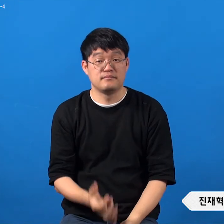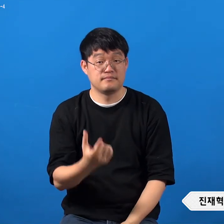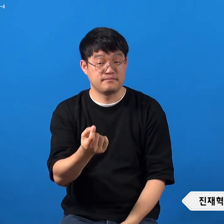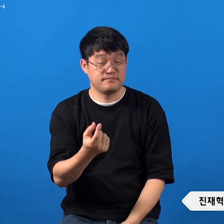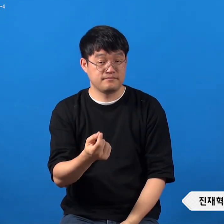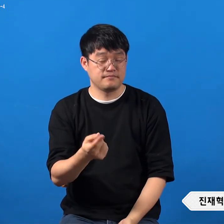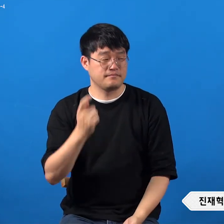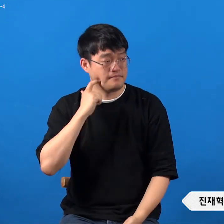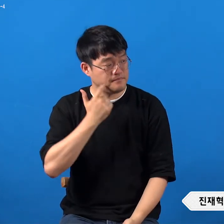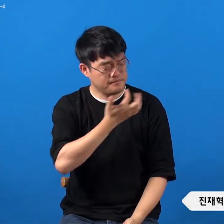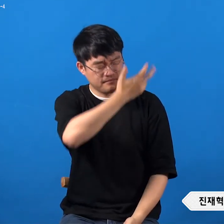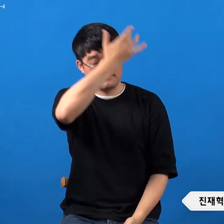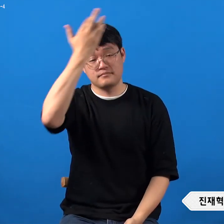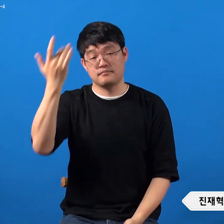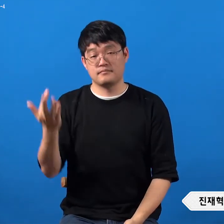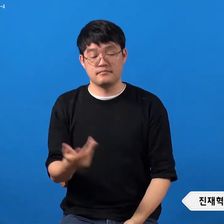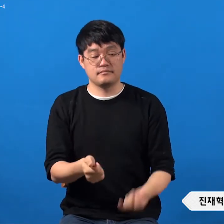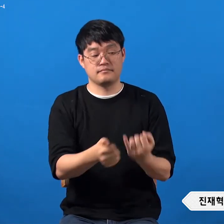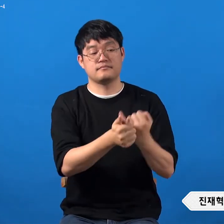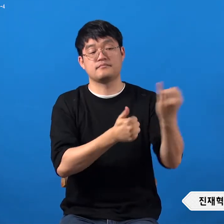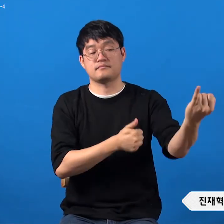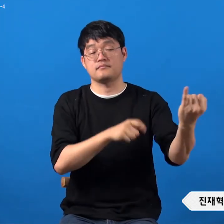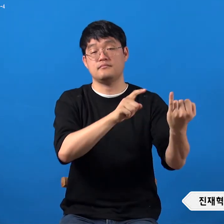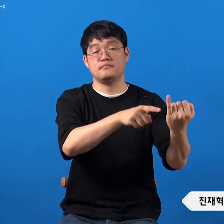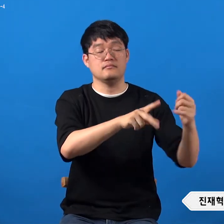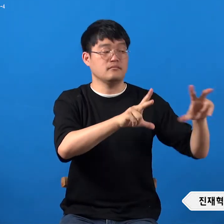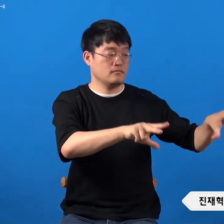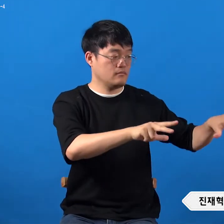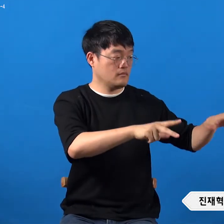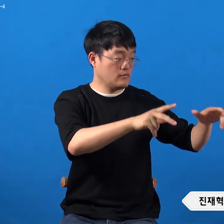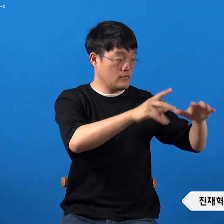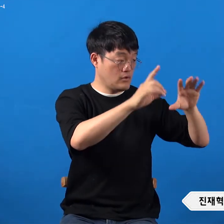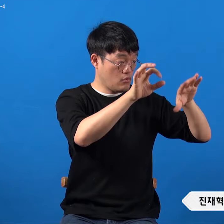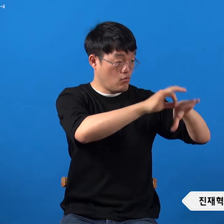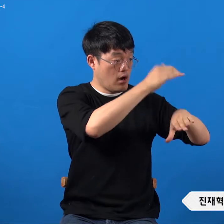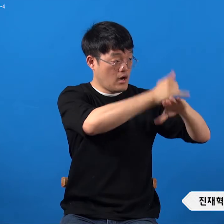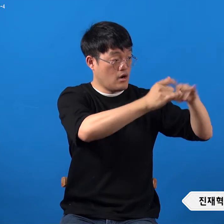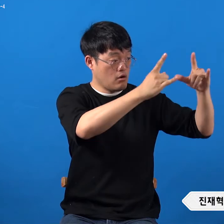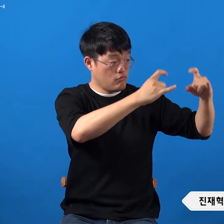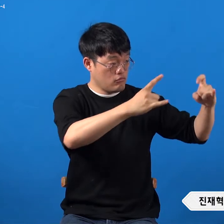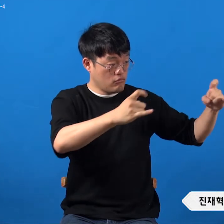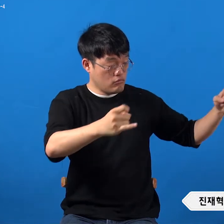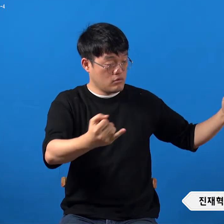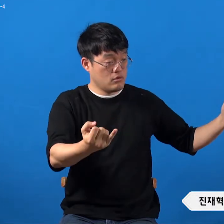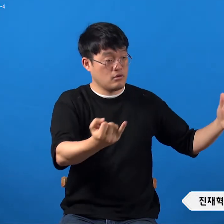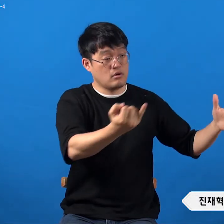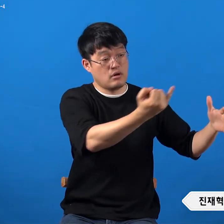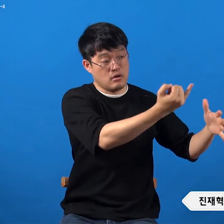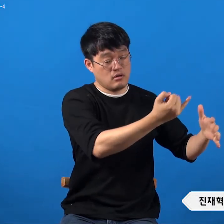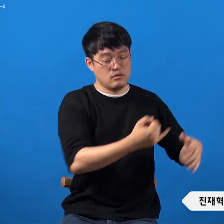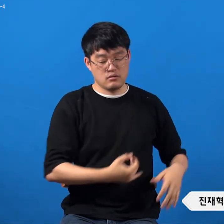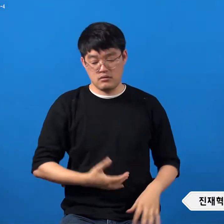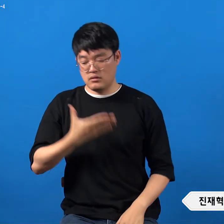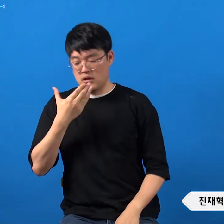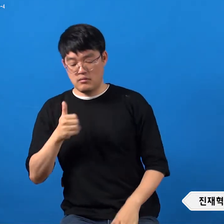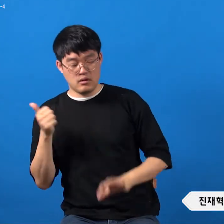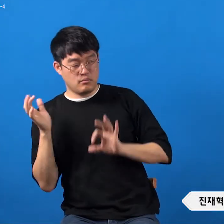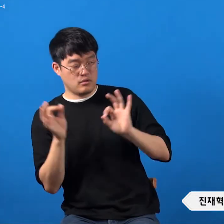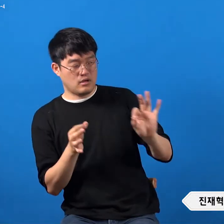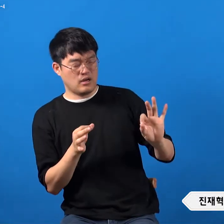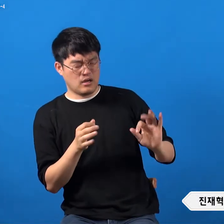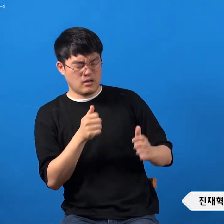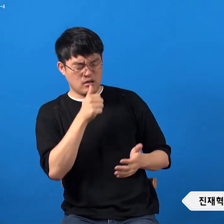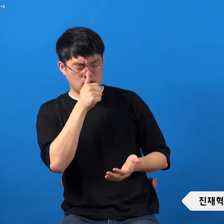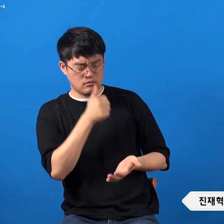그렇습니다. 그 아름다운 사라가 왕궁에 들어갑니다. 아브라함의 마음이